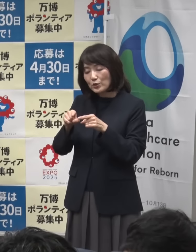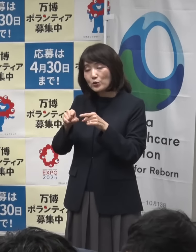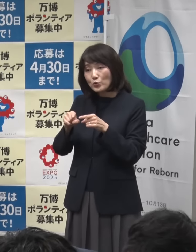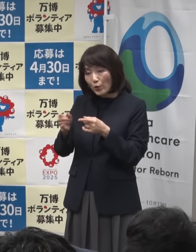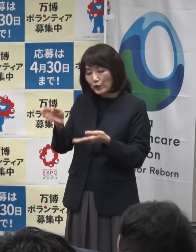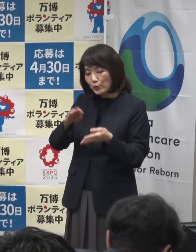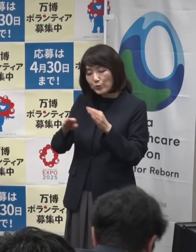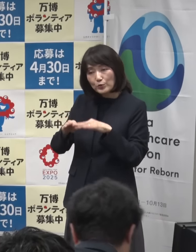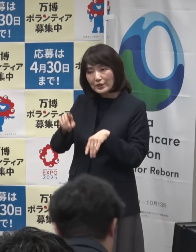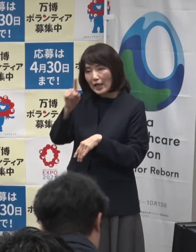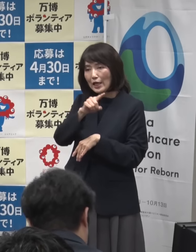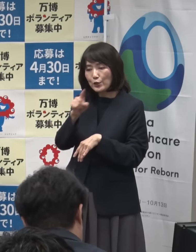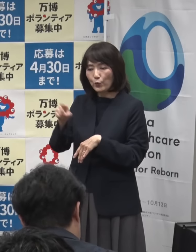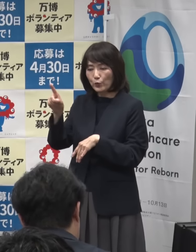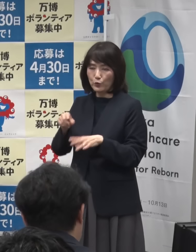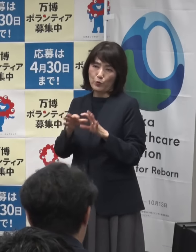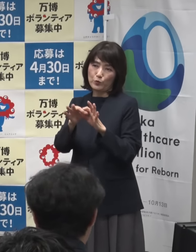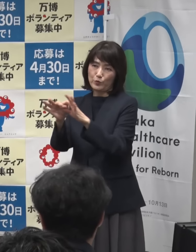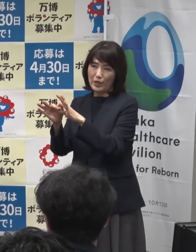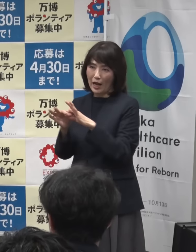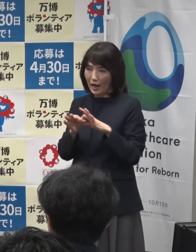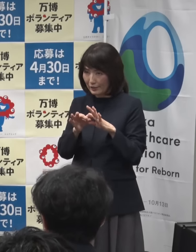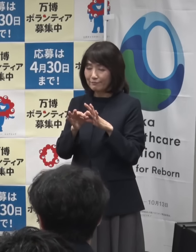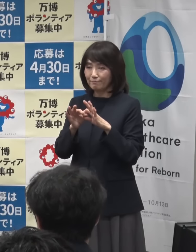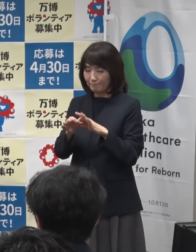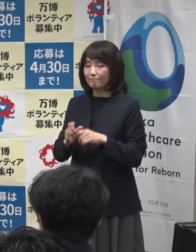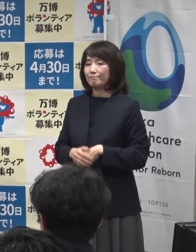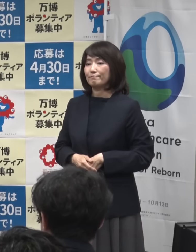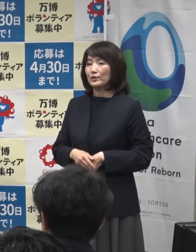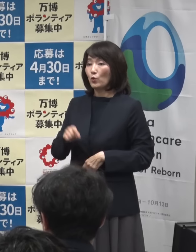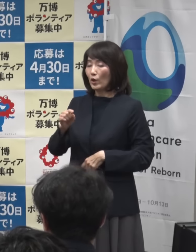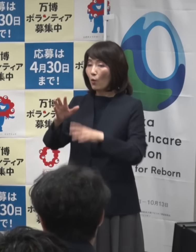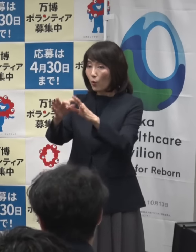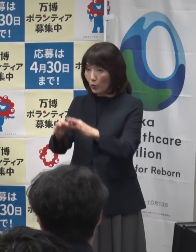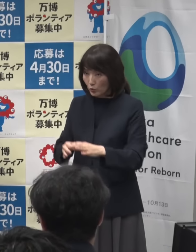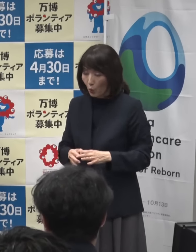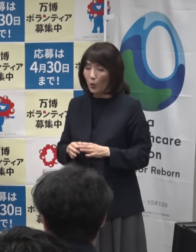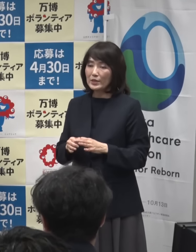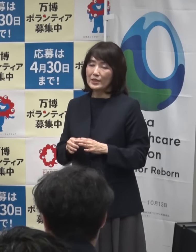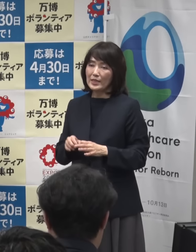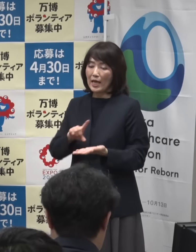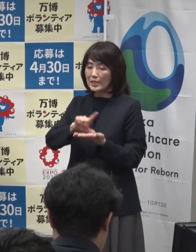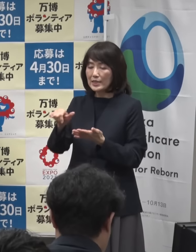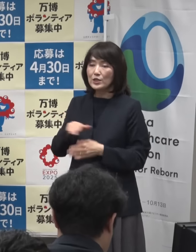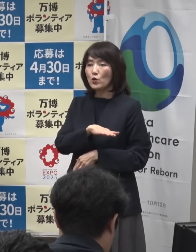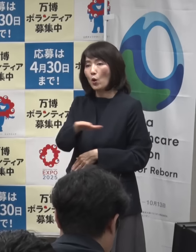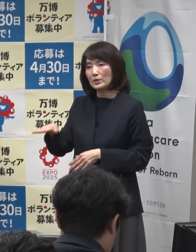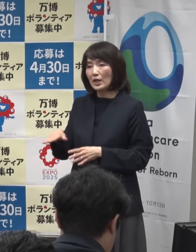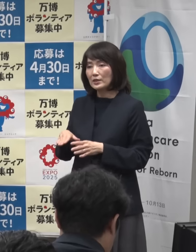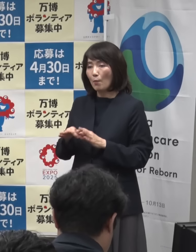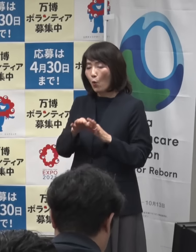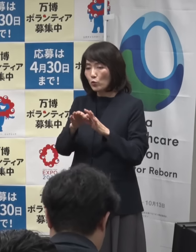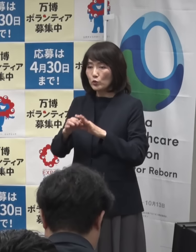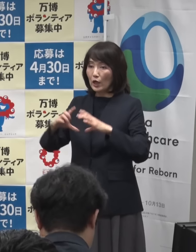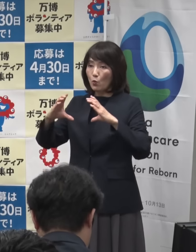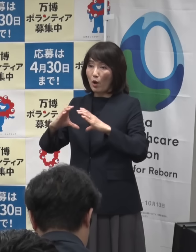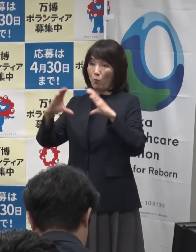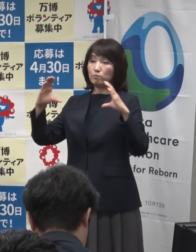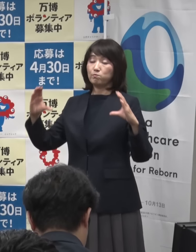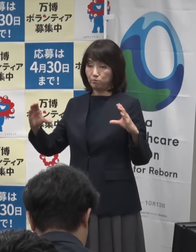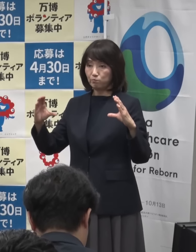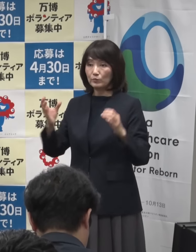と人とのつながりを増やしていくと、折り鶴を通じて企業とか団体、地域の皆さんのつながりの輪を広げると、そういった活動をしています。